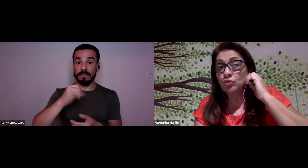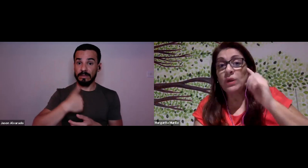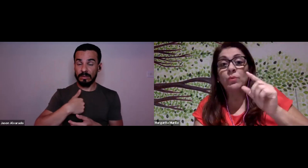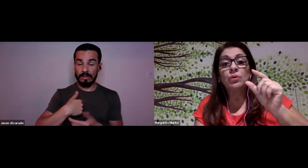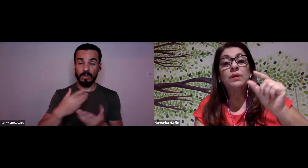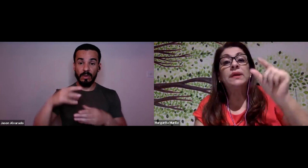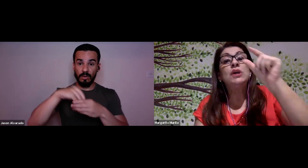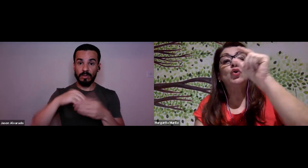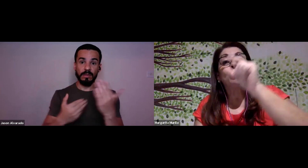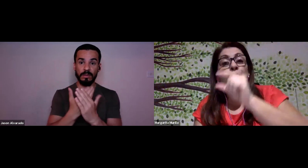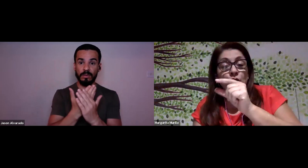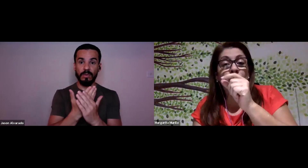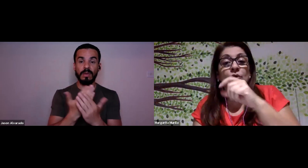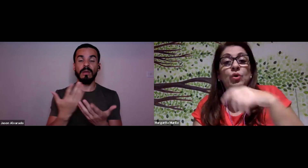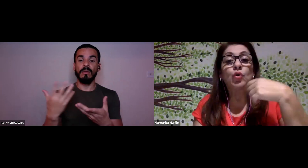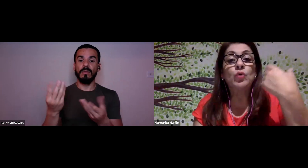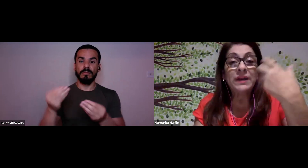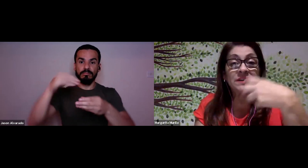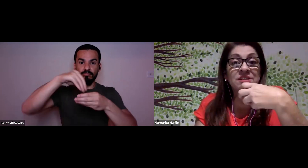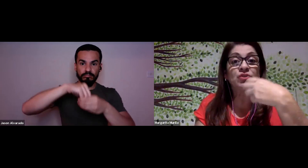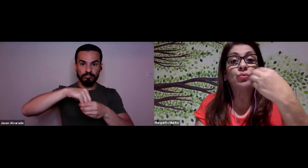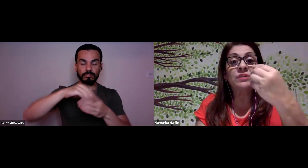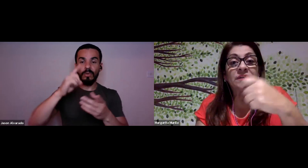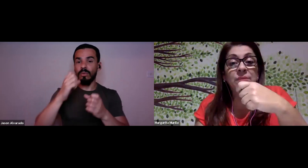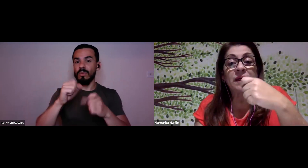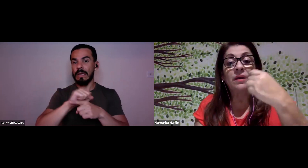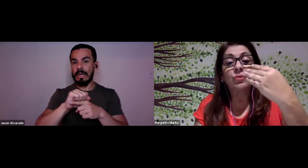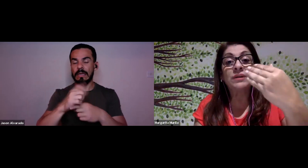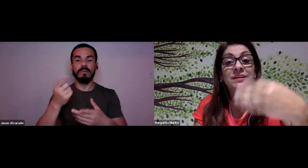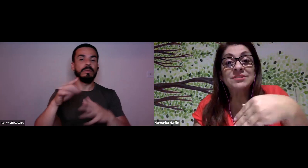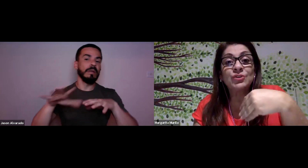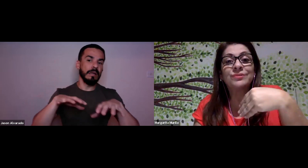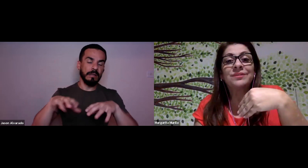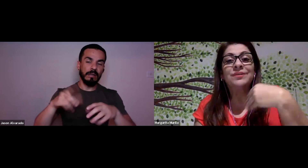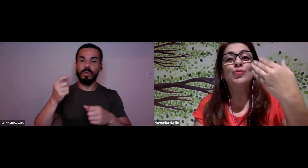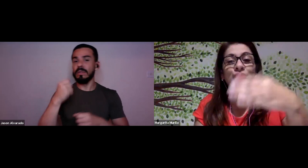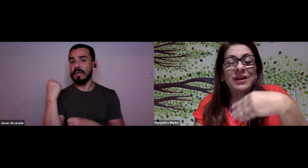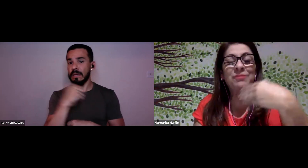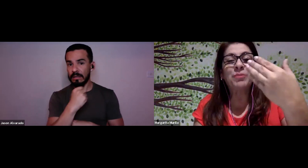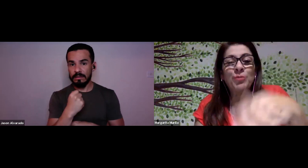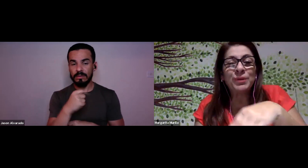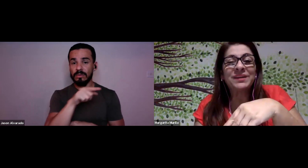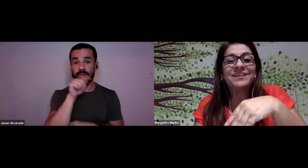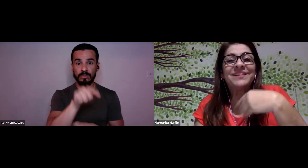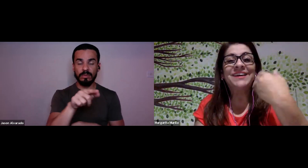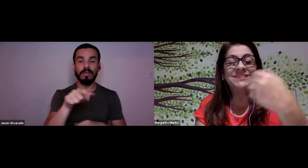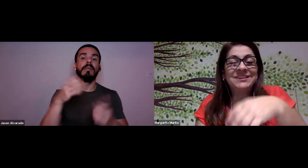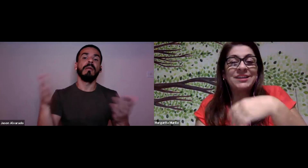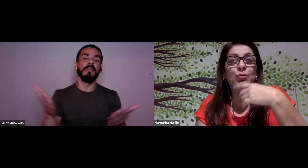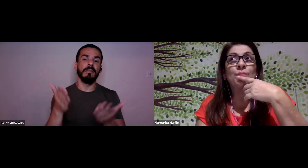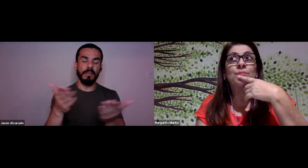un contenido nuevo incorporo un ejercicio una actividad una canción usted va a promover